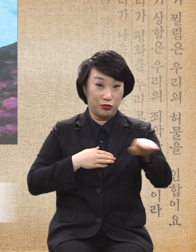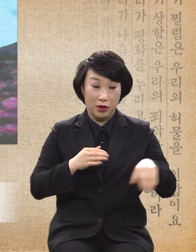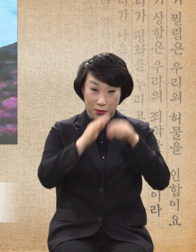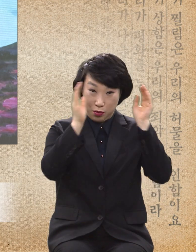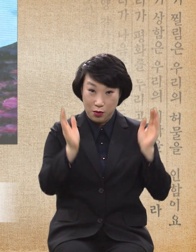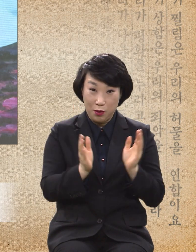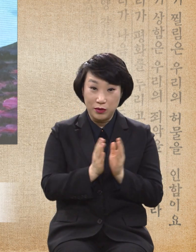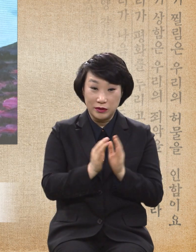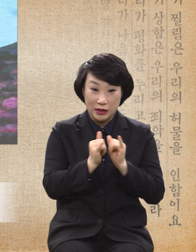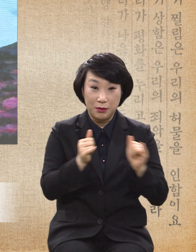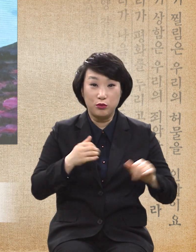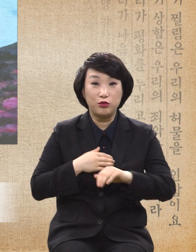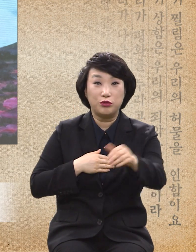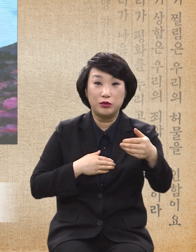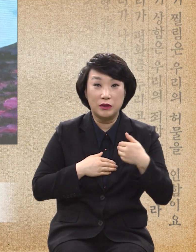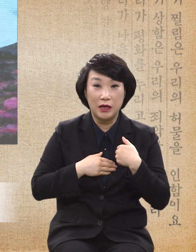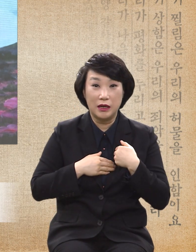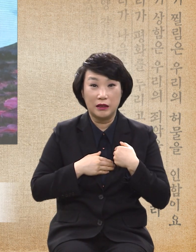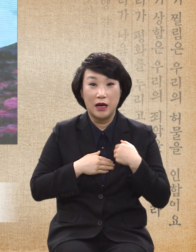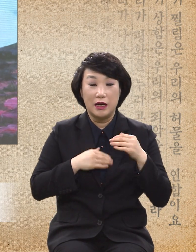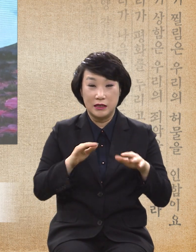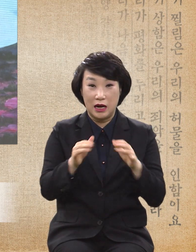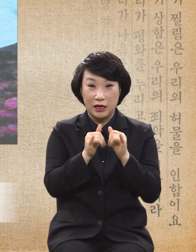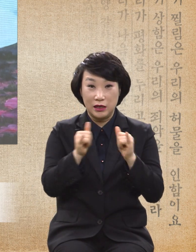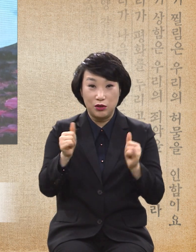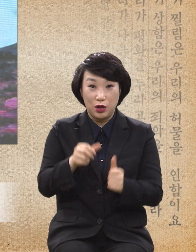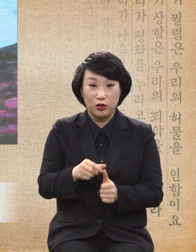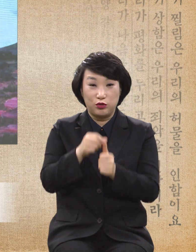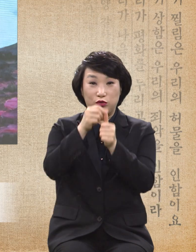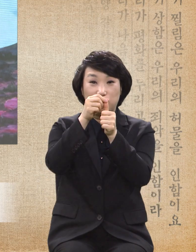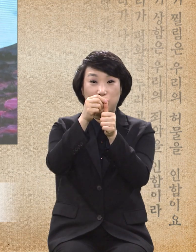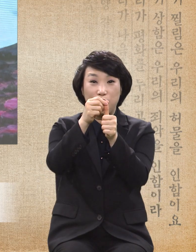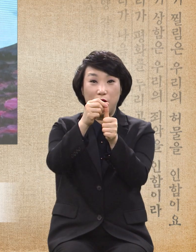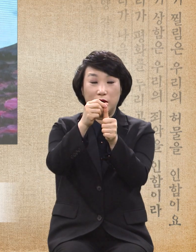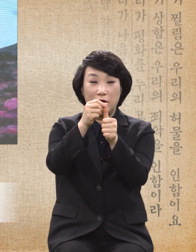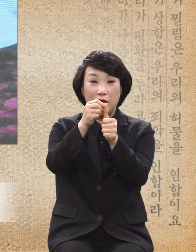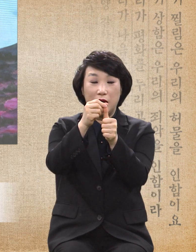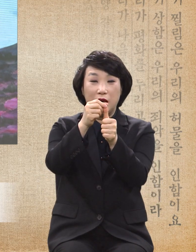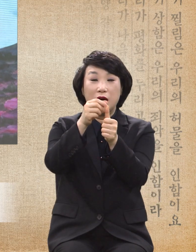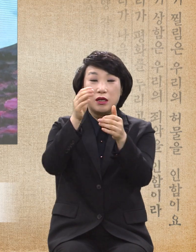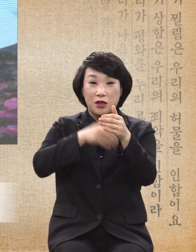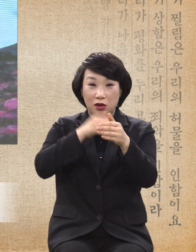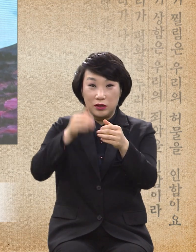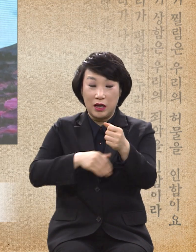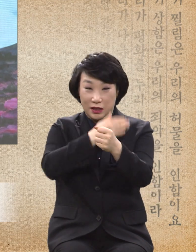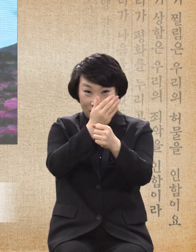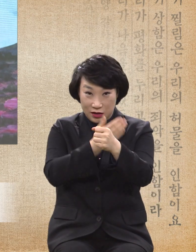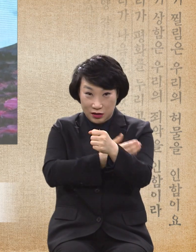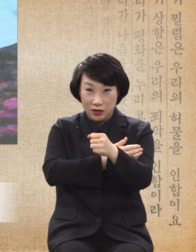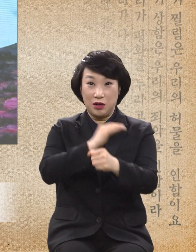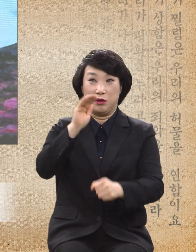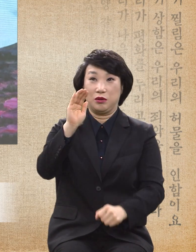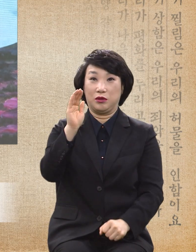모든 사람에게 인류의 구원의 절대적 능력이